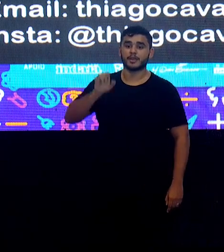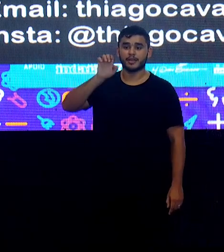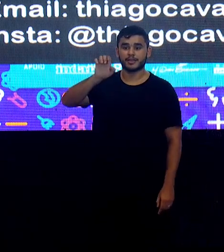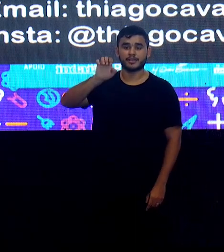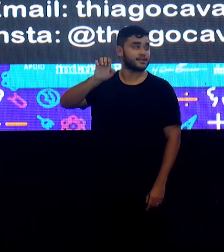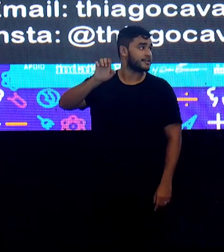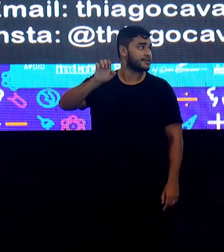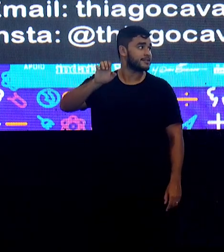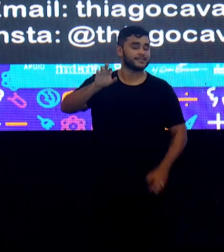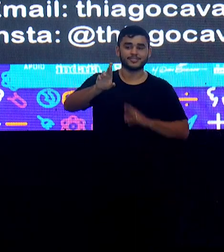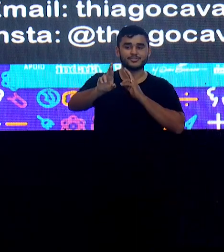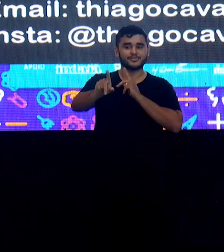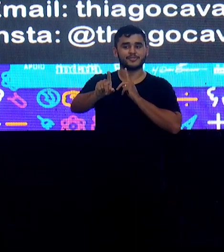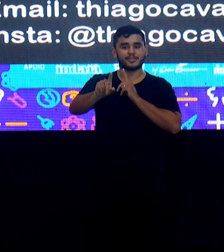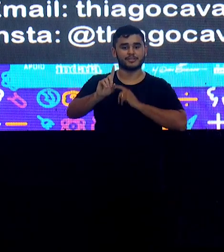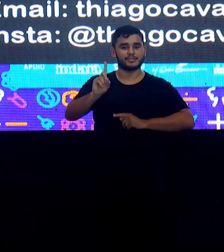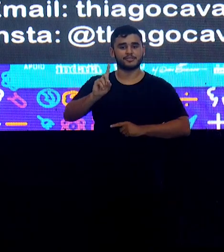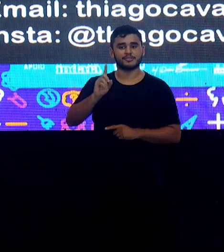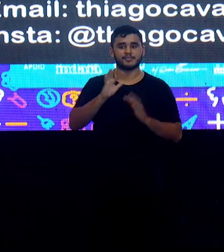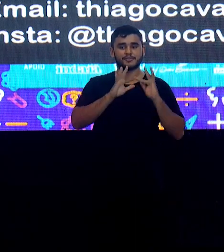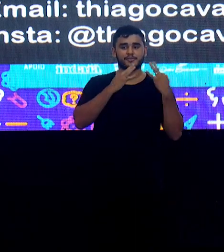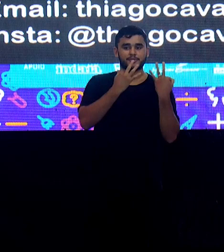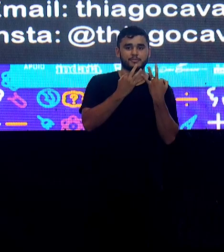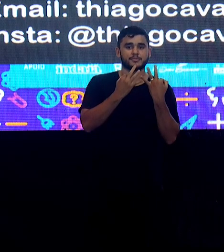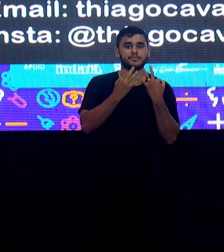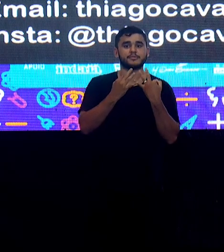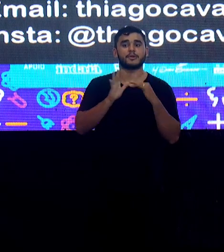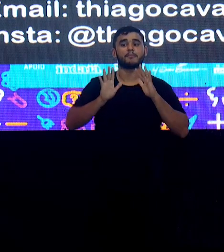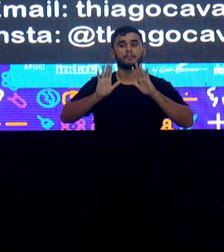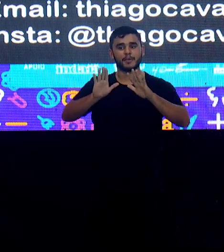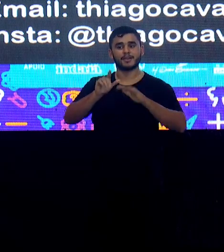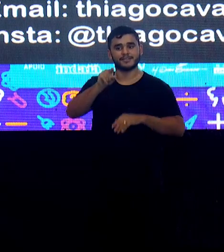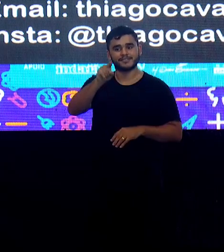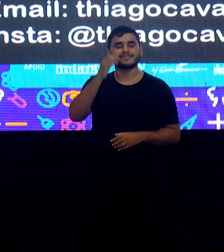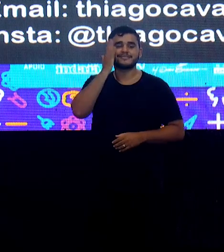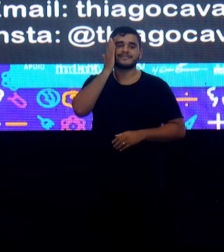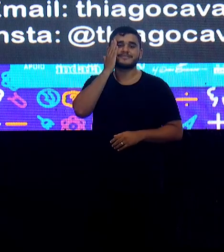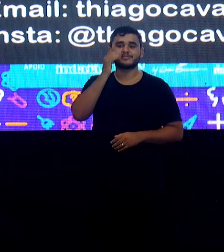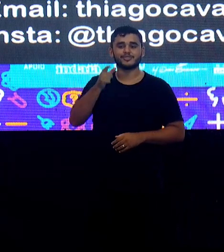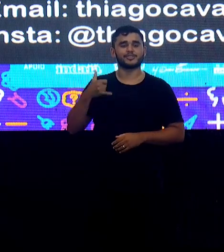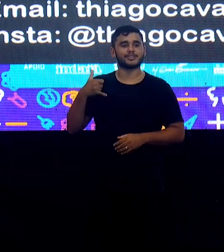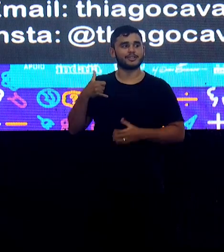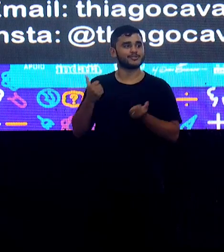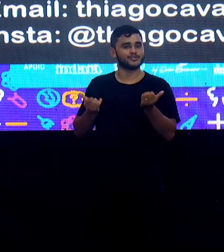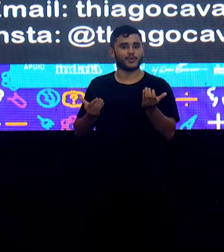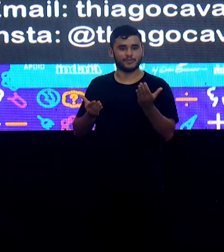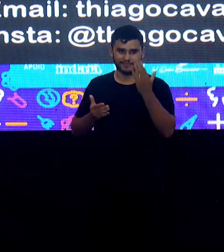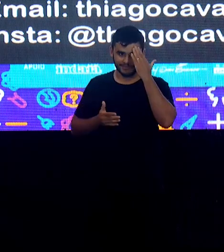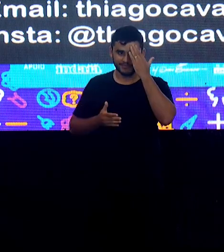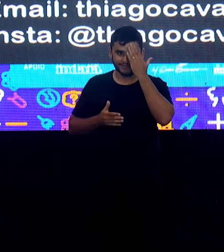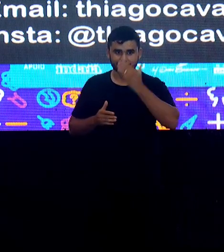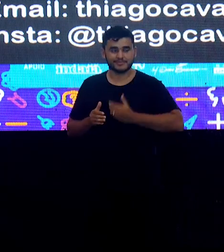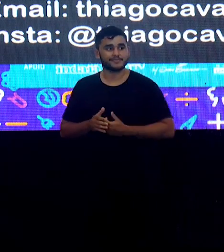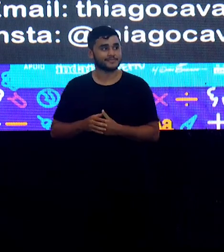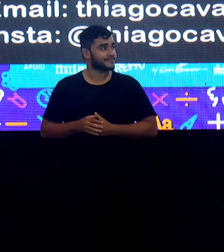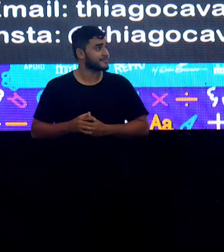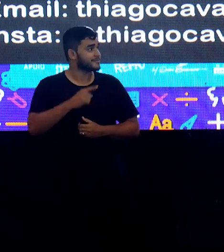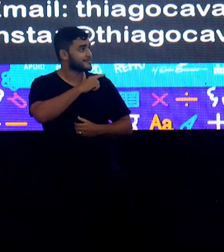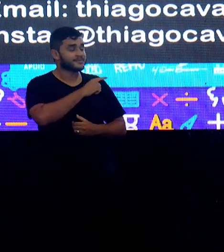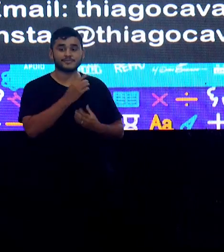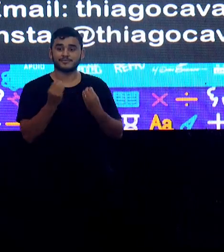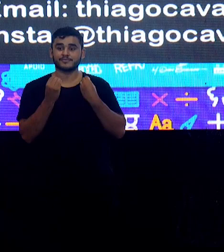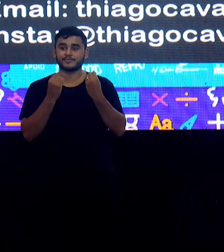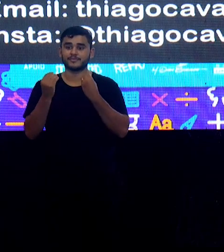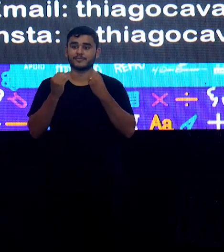Não vai gostar muito do que vai ouvir, não. Mas você supera que você é novo, né? Você sabe como é que o nome se